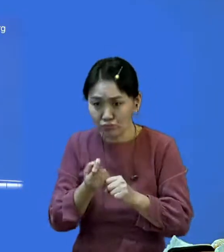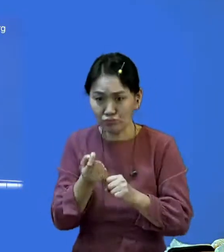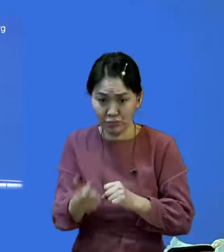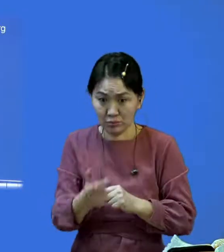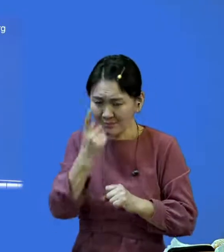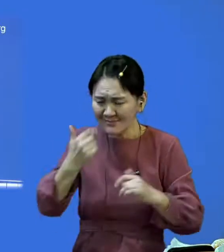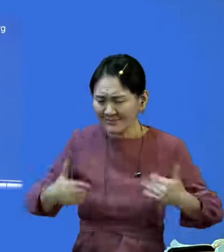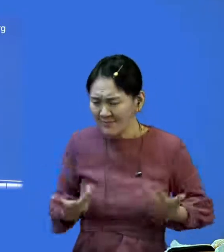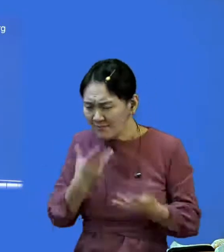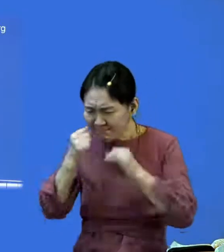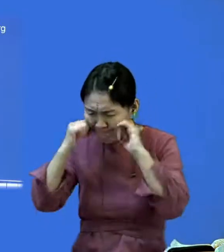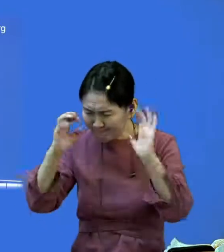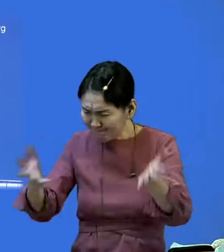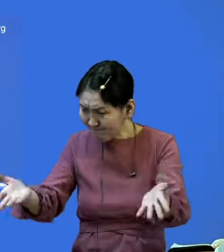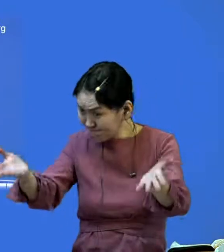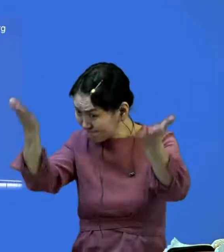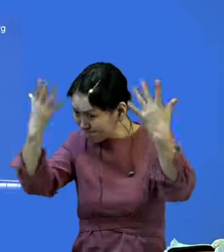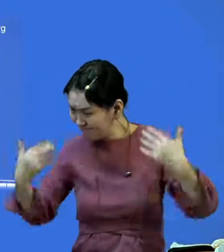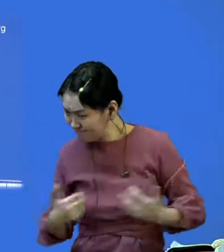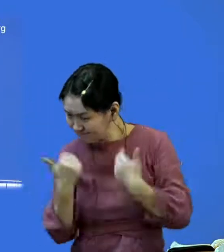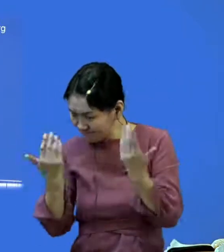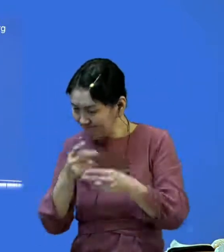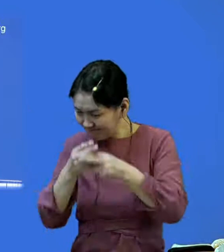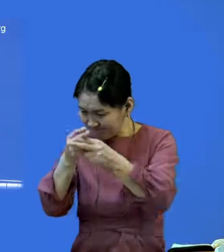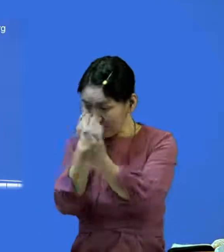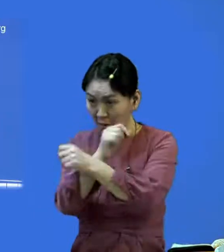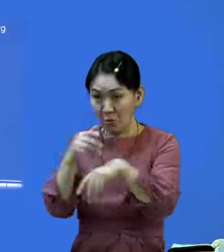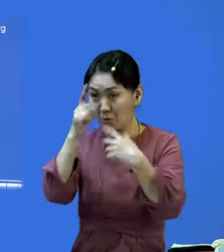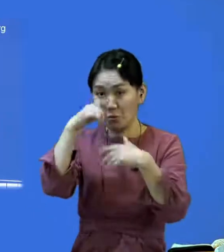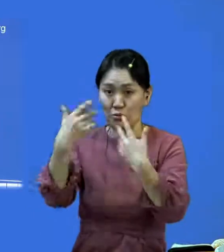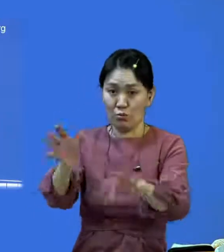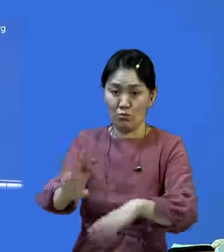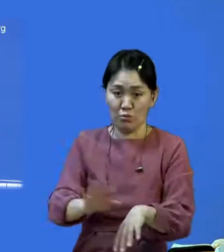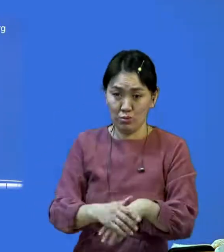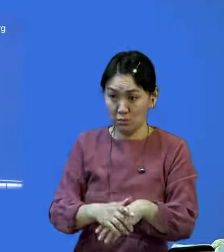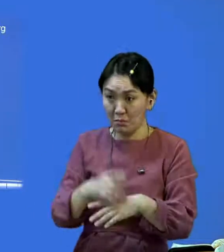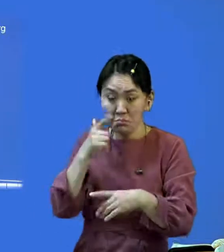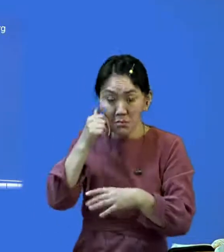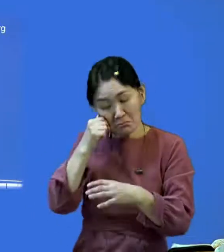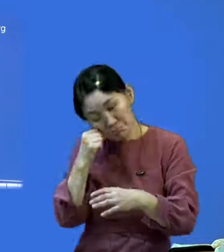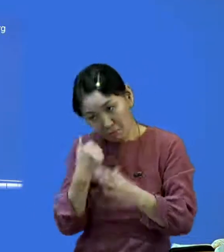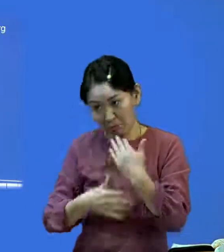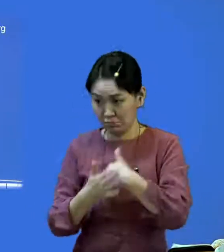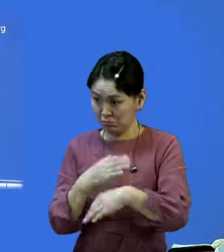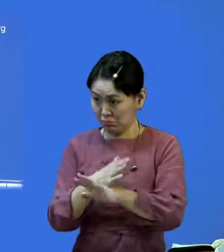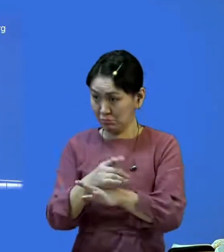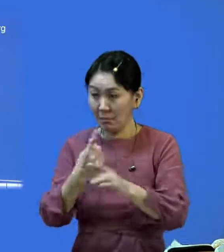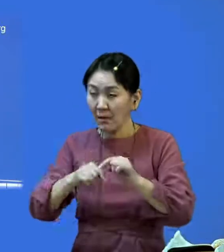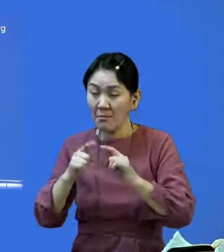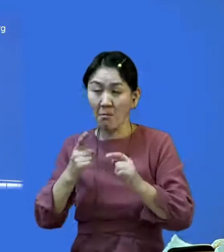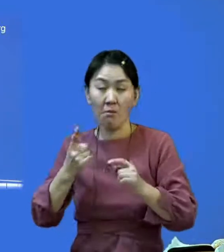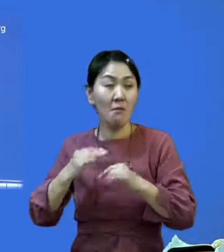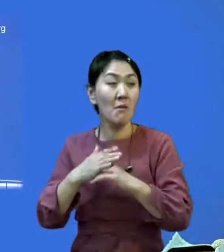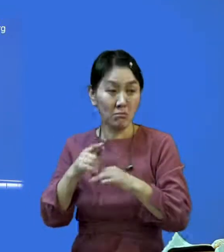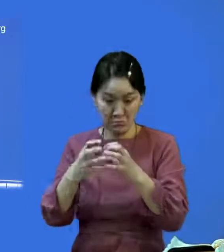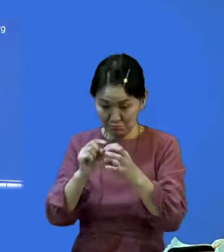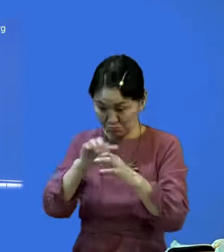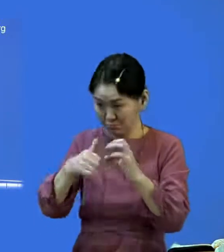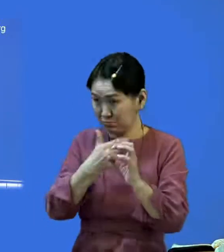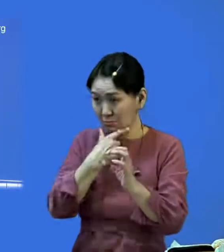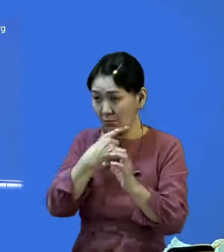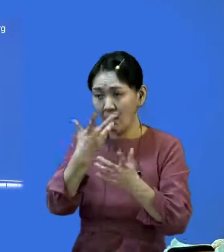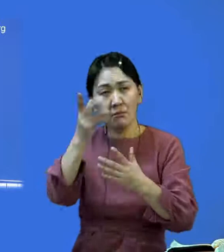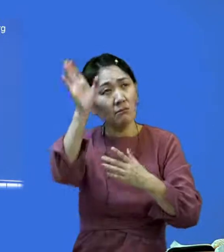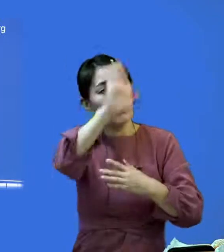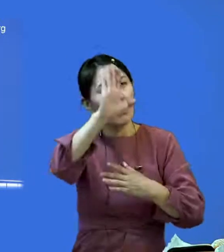Тийм ээ, мөнхийн бурханы улсад мөхөшгүй, бузартаагүй, алга болчихгүй тэр тэнгэрт байдаг мөнхийн үвийг өхийн төлөө бид өхнийг дахин төрүүлсэн.